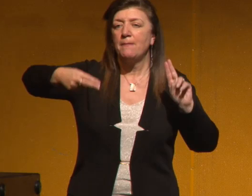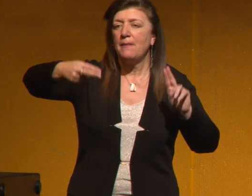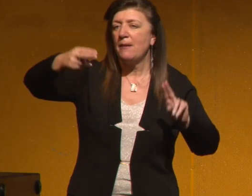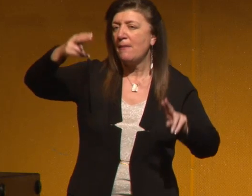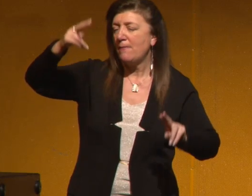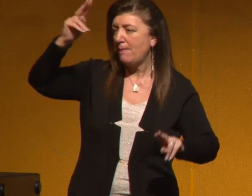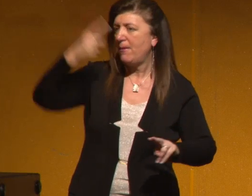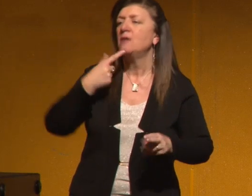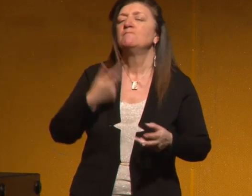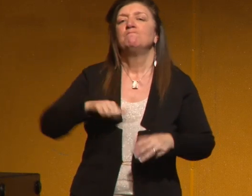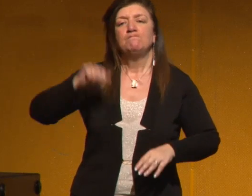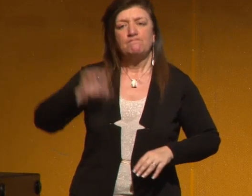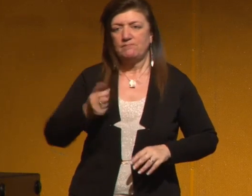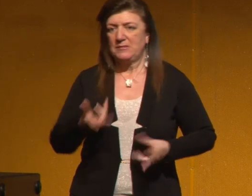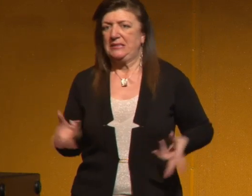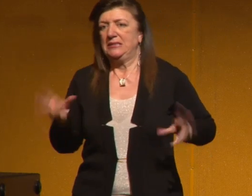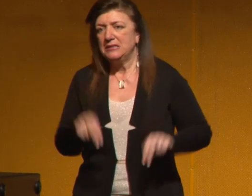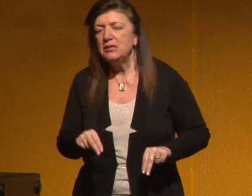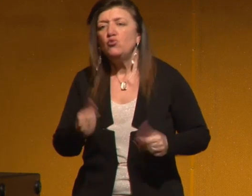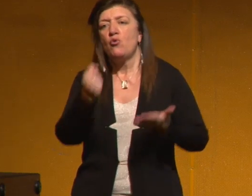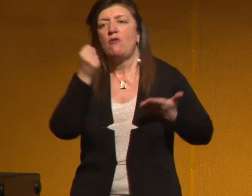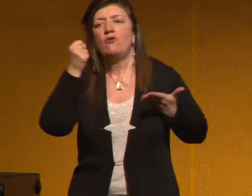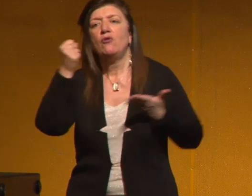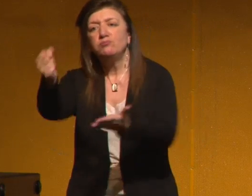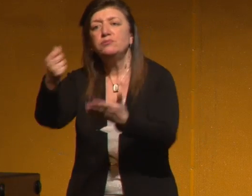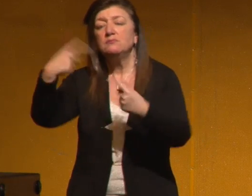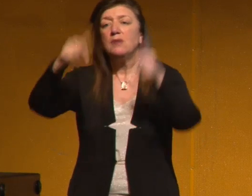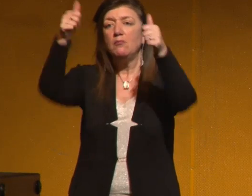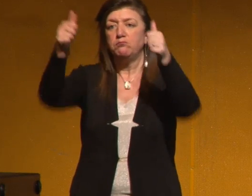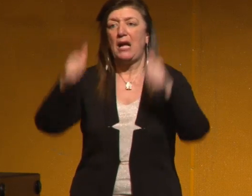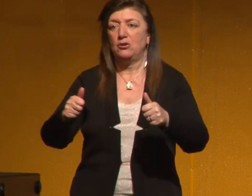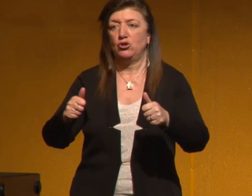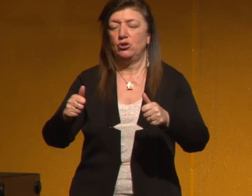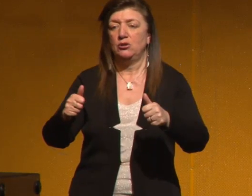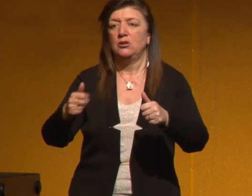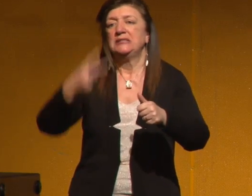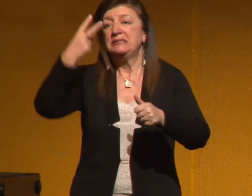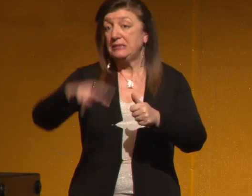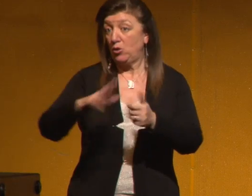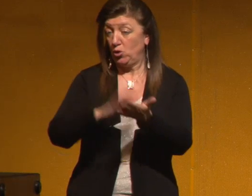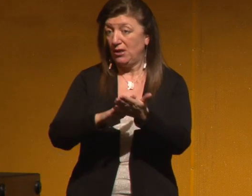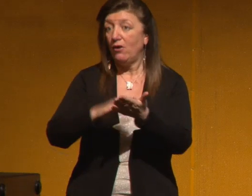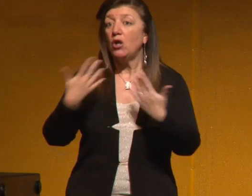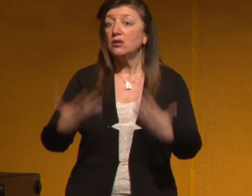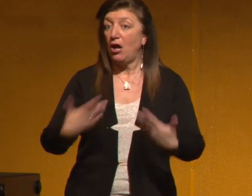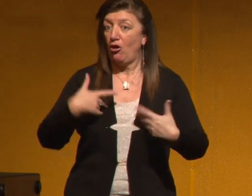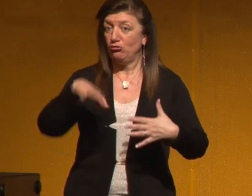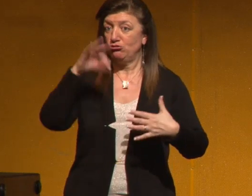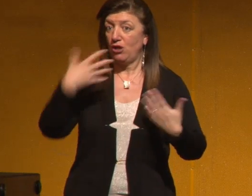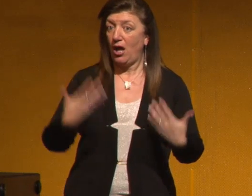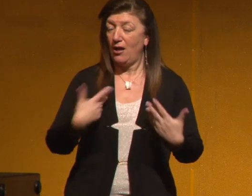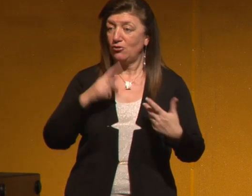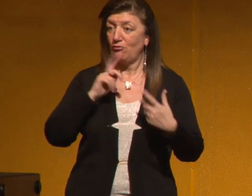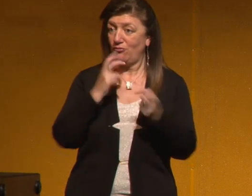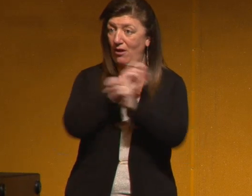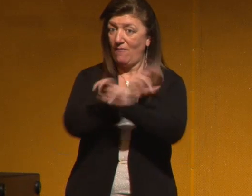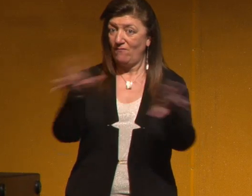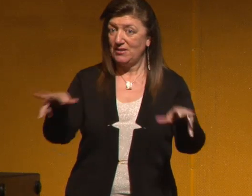rifinanziare una seconda volta il bando quindi ho scelto di annunciarlo qui oggi che con